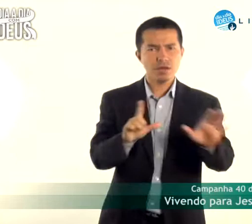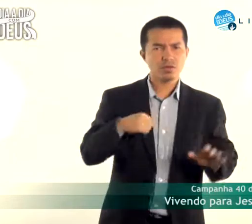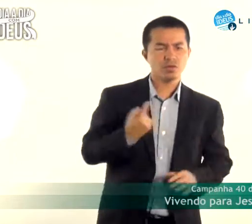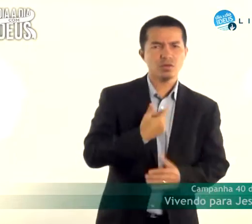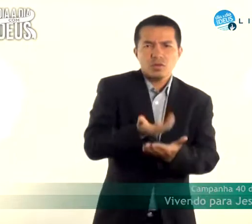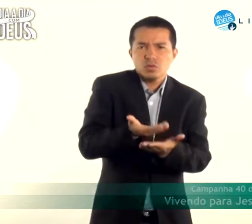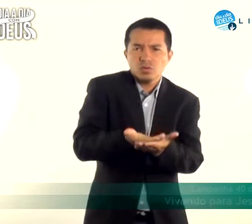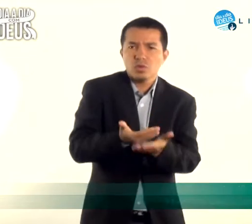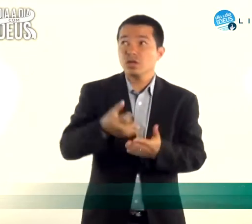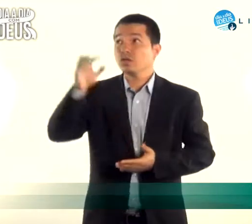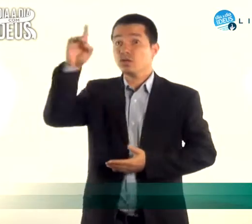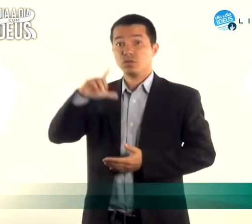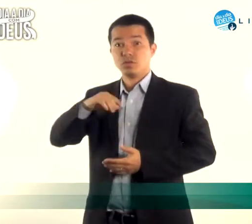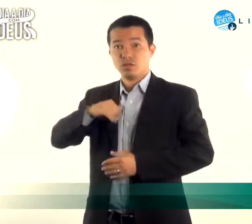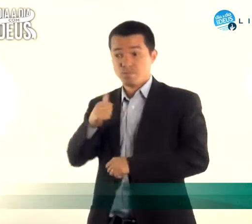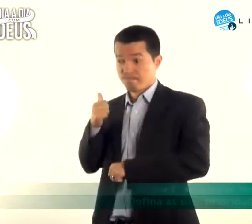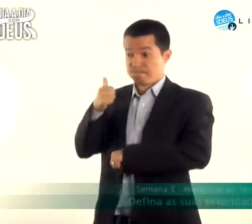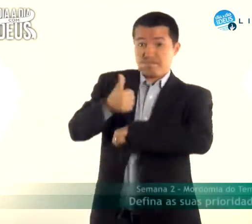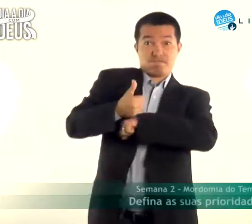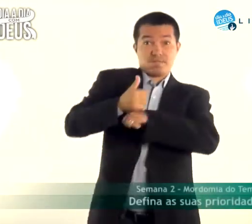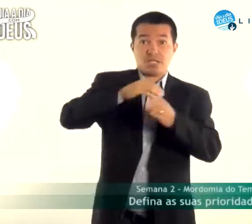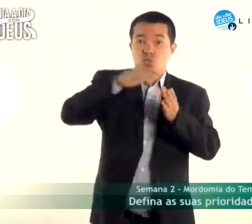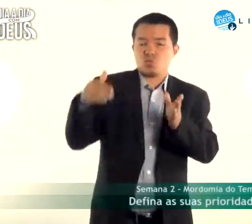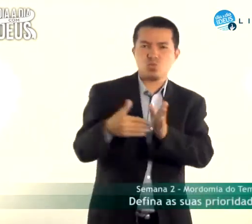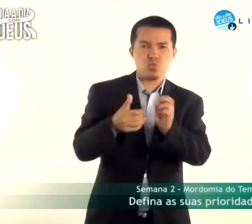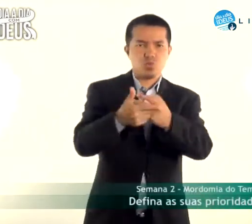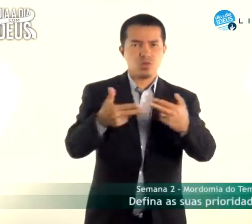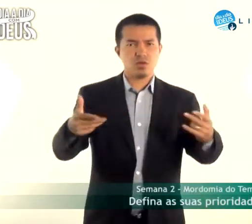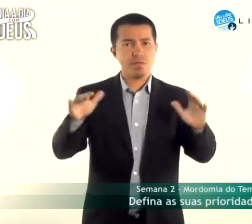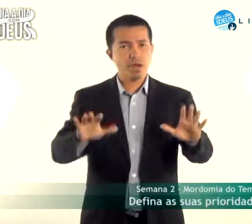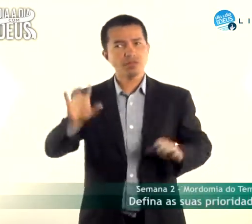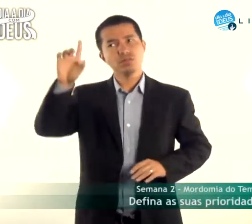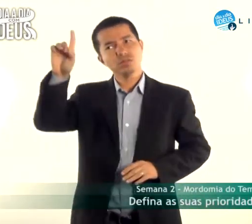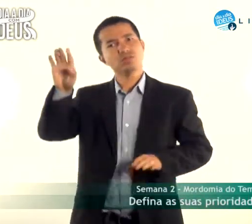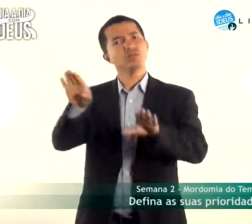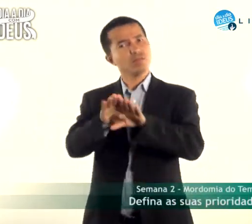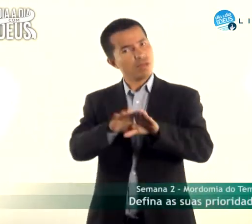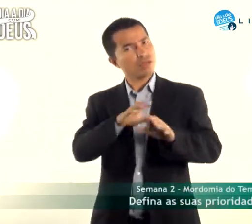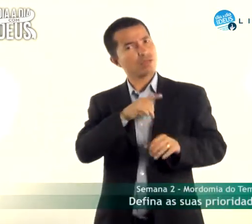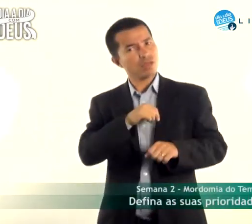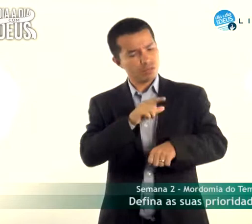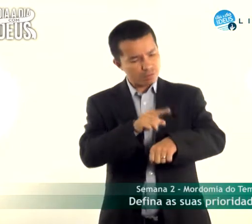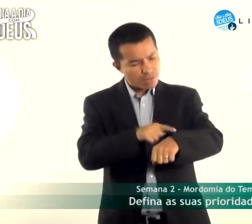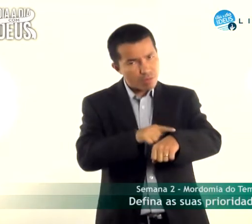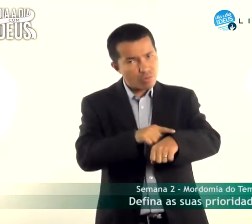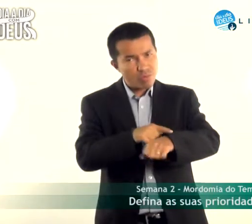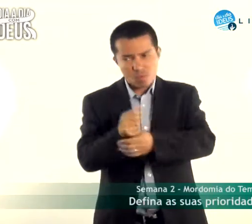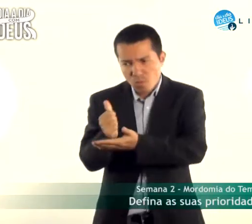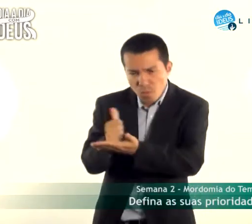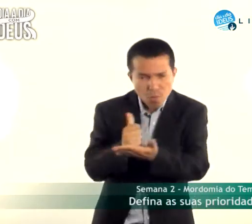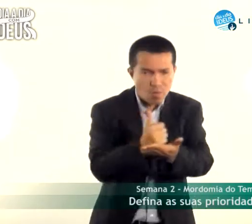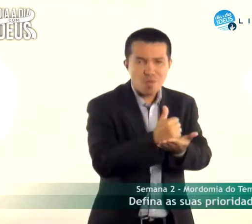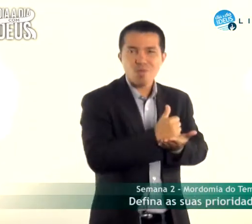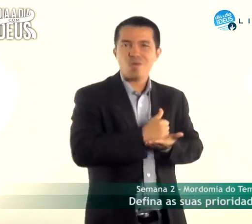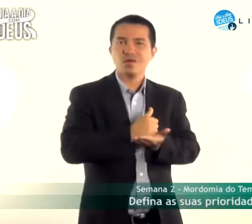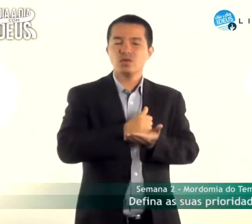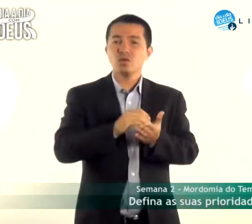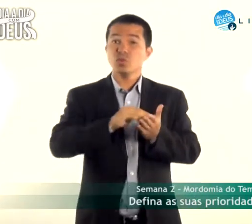do tempo, e nós precisamos aprender a viver o tempo para o Senhor, todo o tempo da nossa vida.